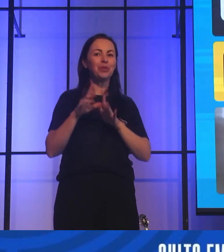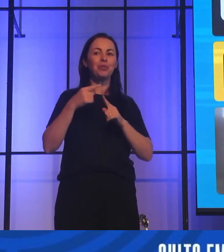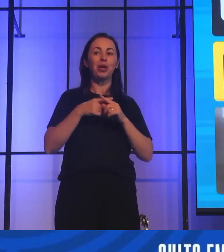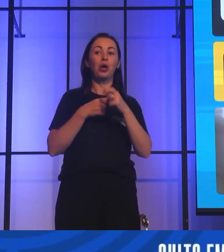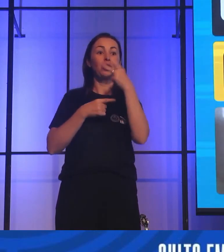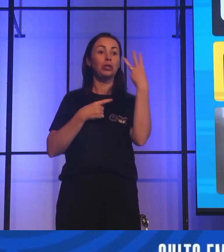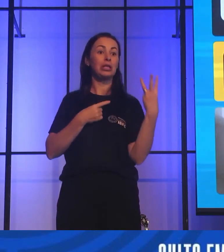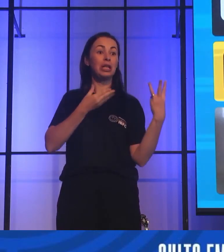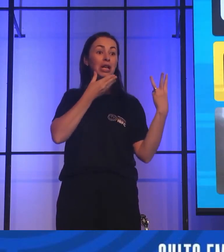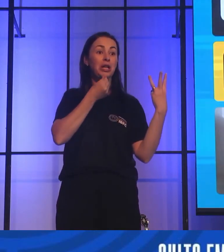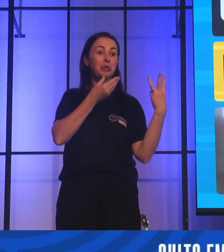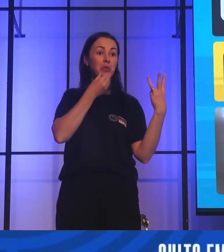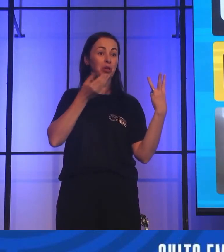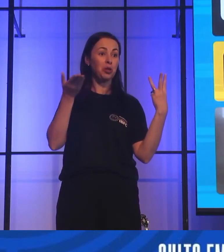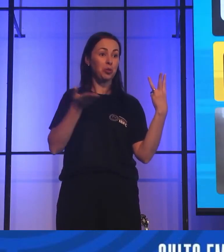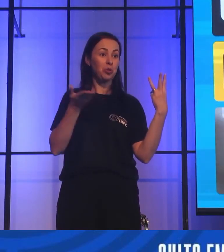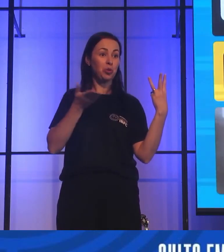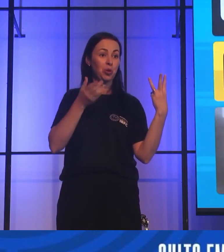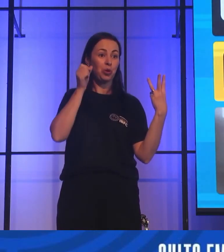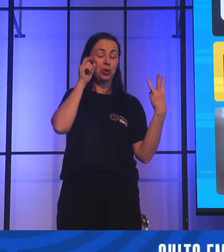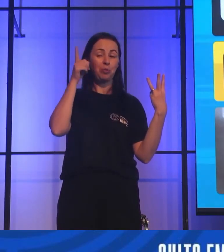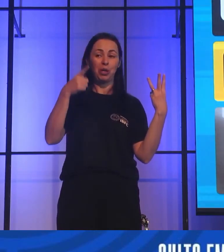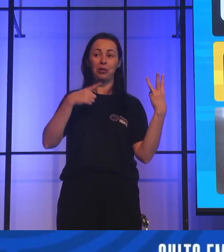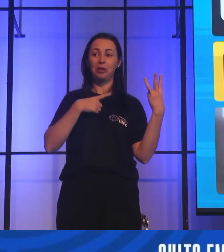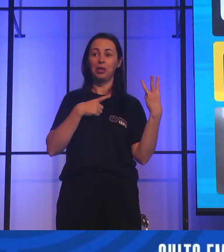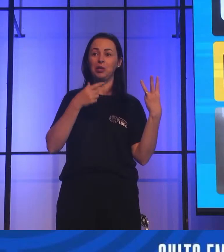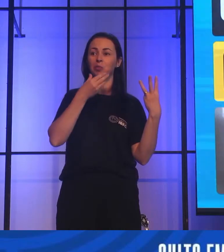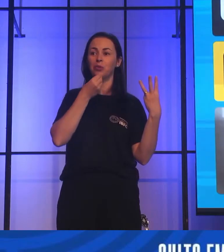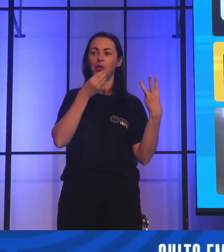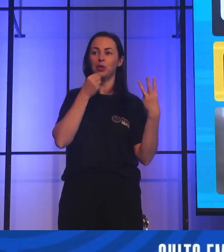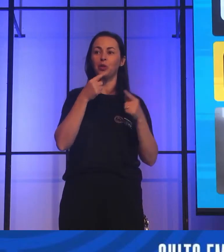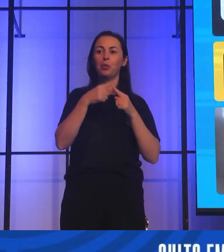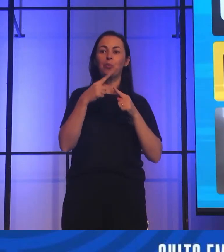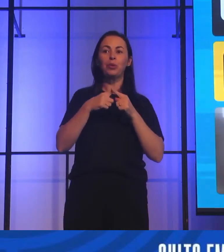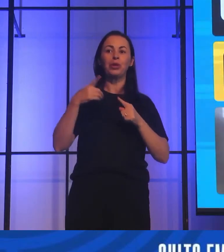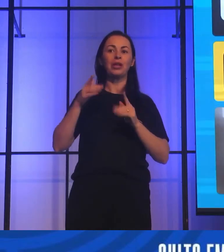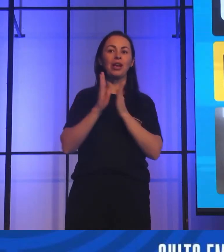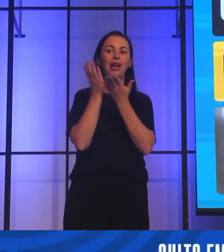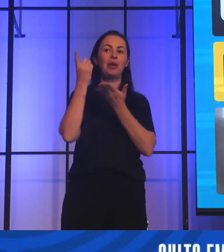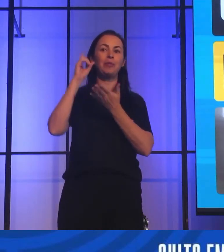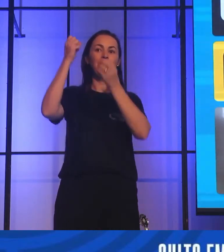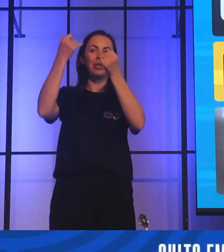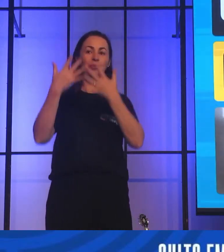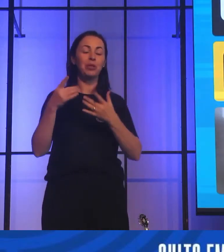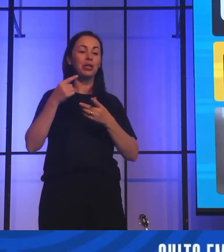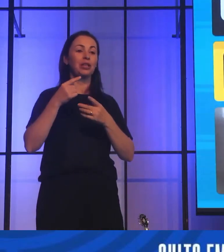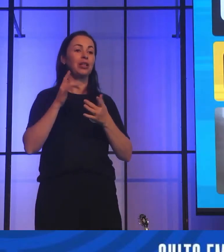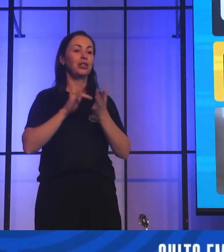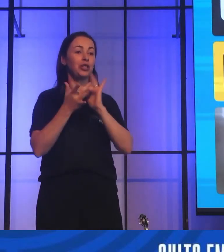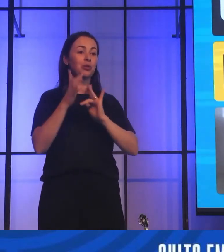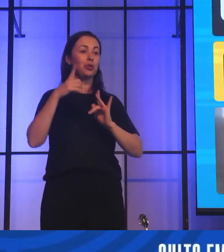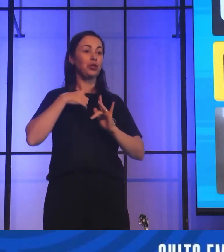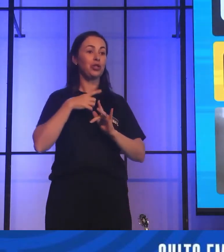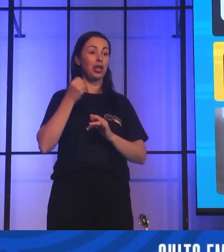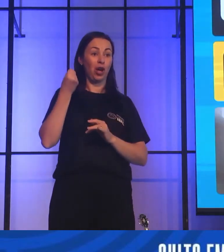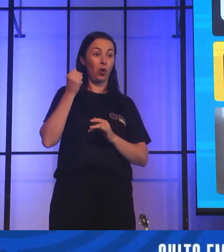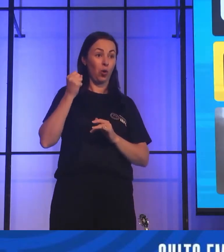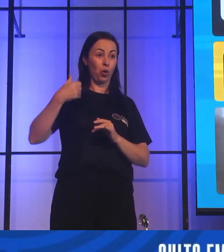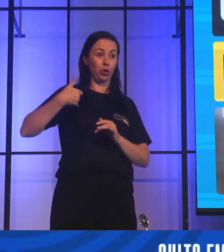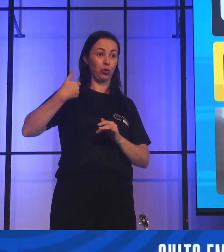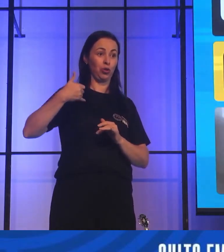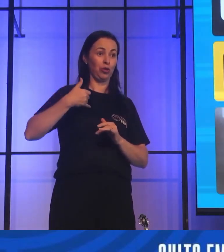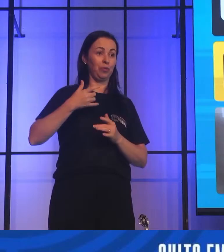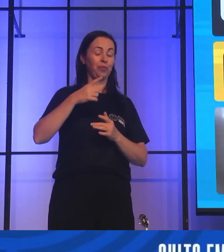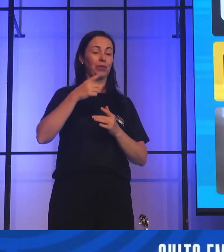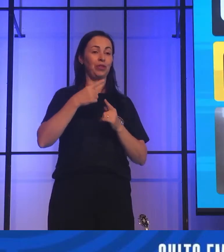hoje pela manhã. E a Bíblia diz que Jesus, quando tinha 8 dias de vida,